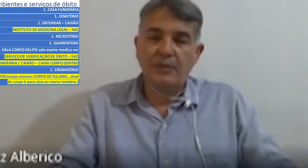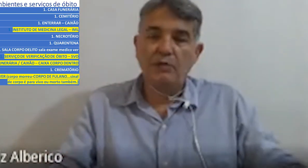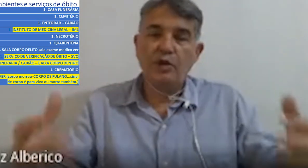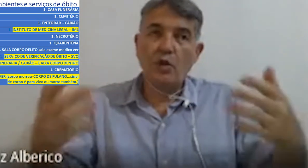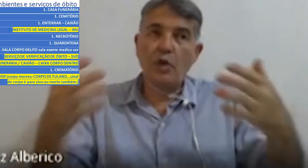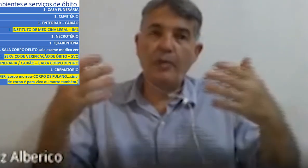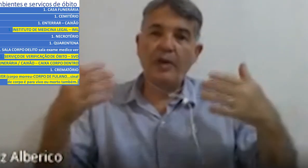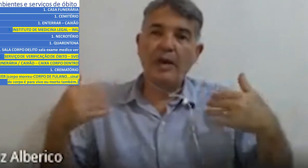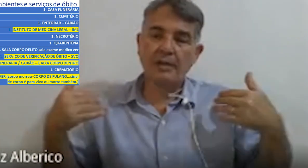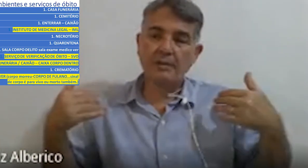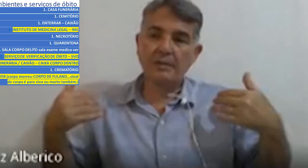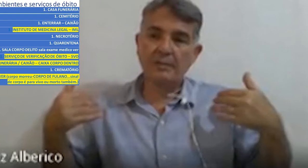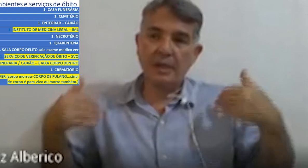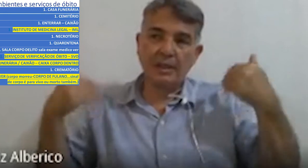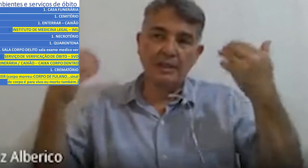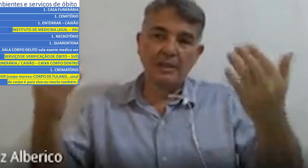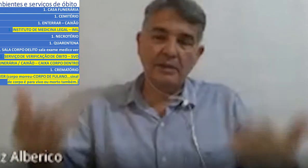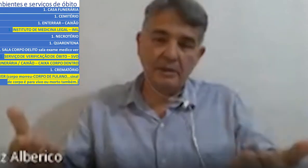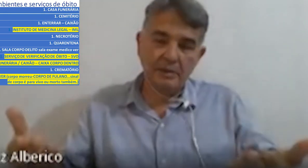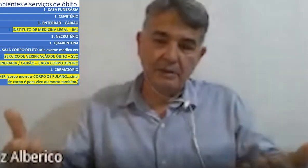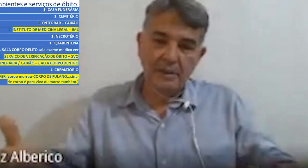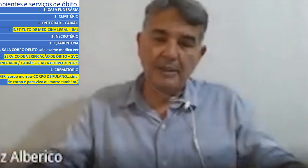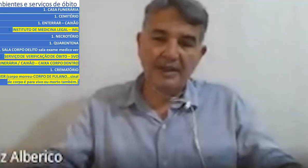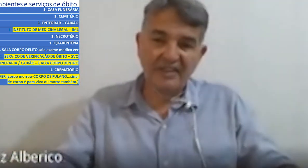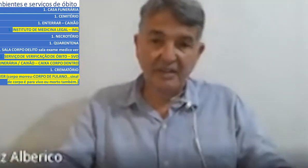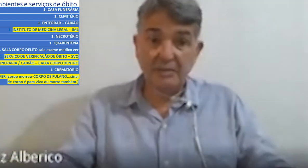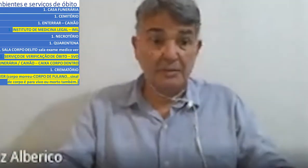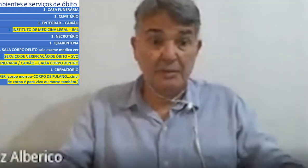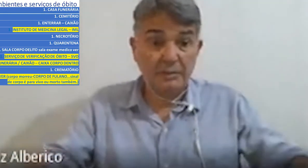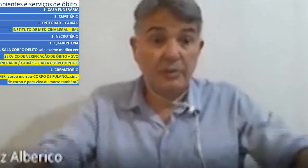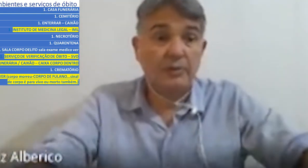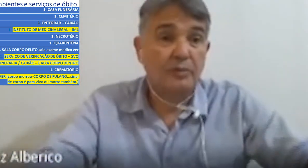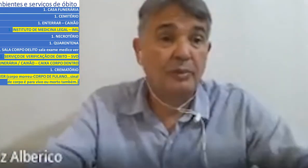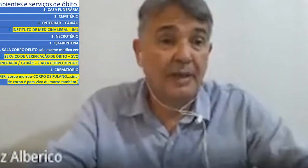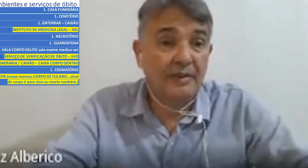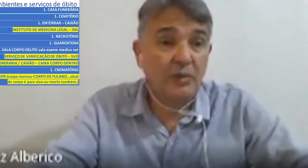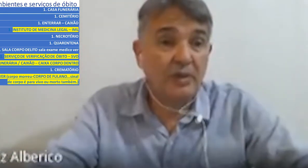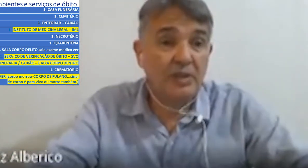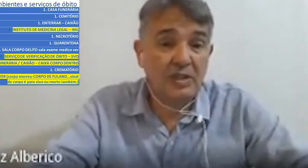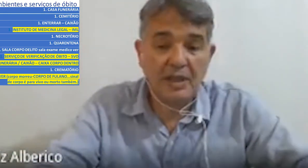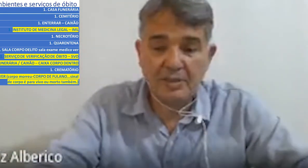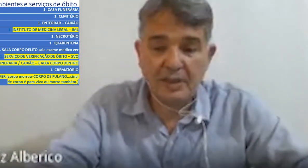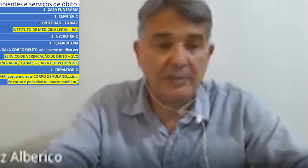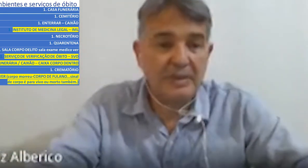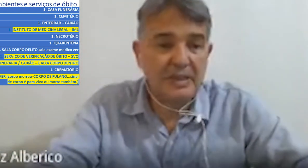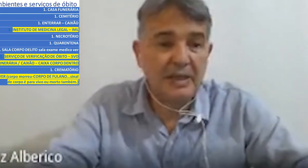Eu vou incorporar aquele cadáver. Pronto. A palavra que eu queria chegar na minha cabeça era